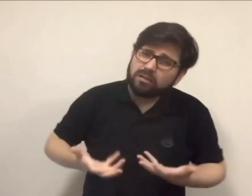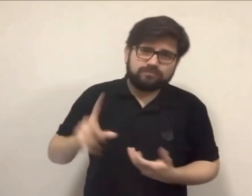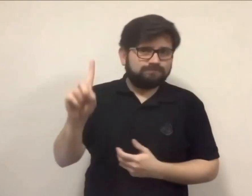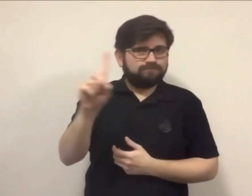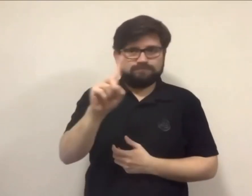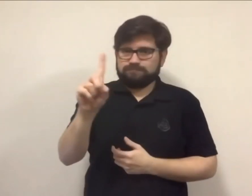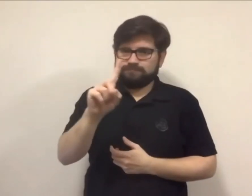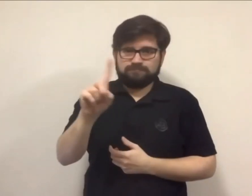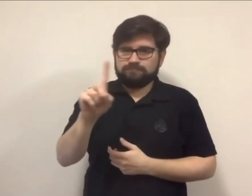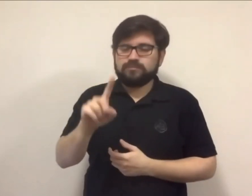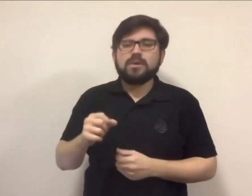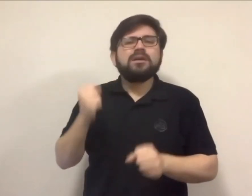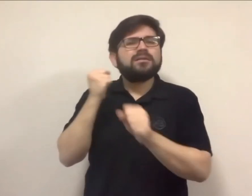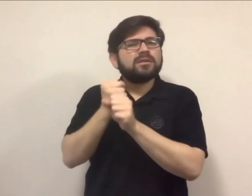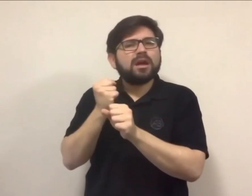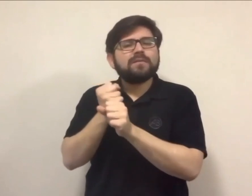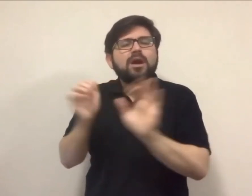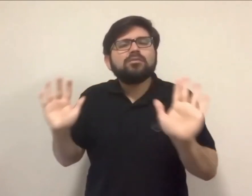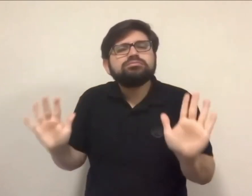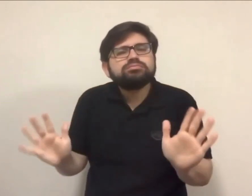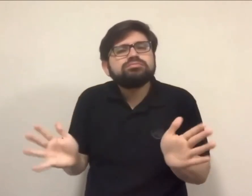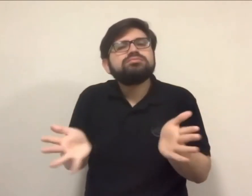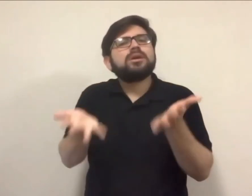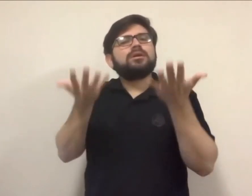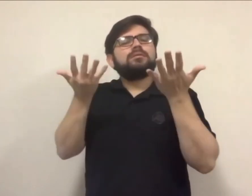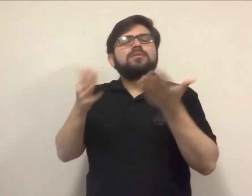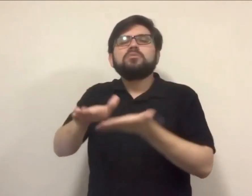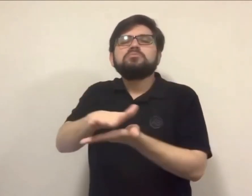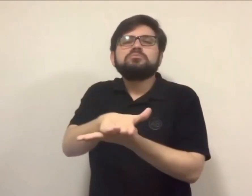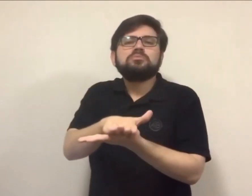cosas, no en trabajos pesados o forzados.